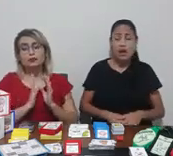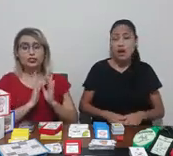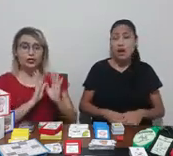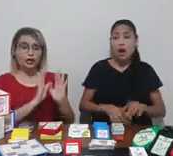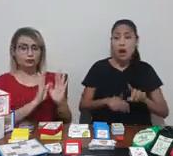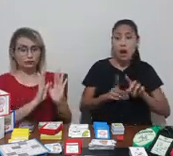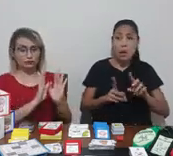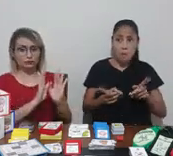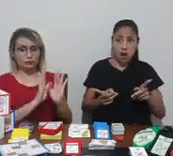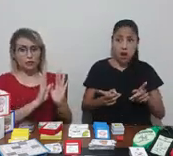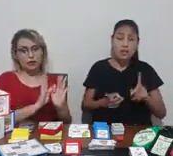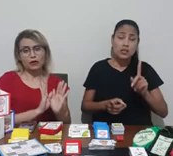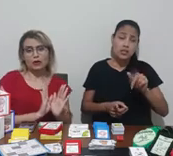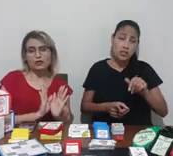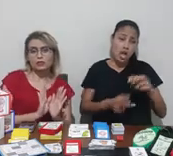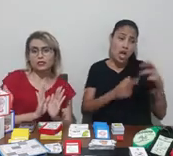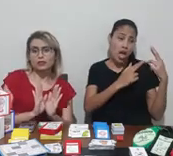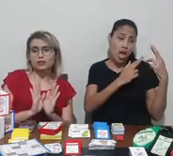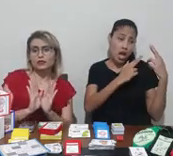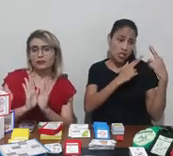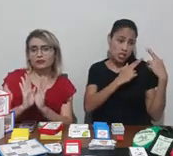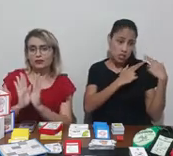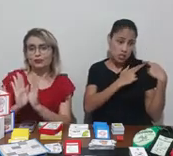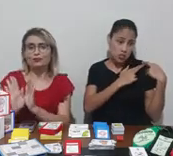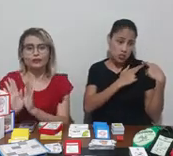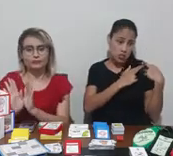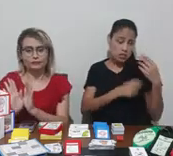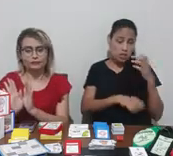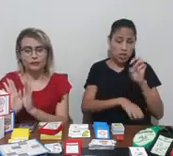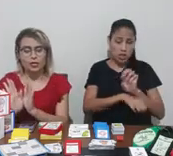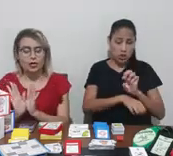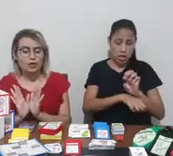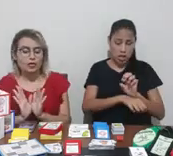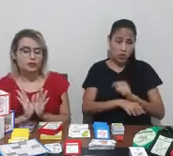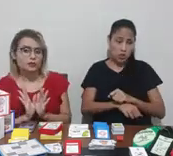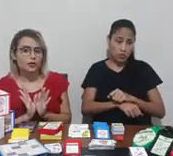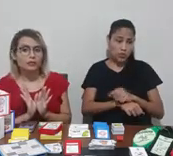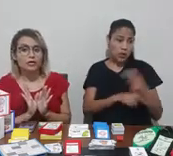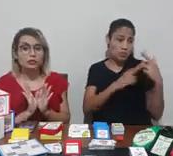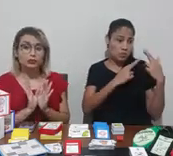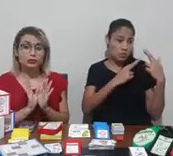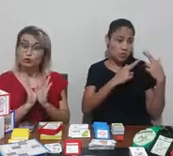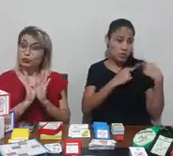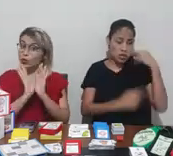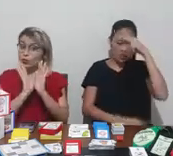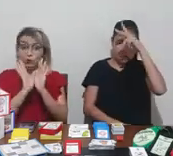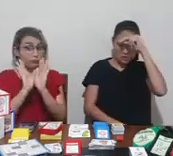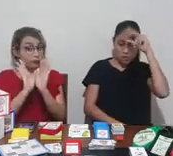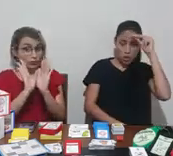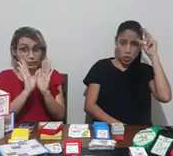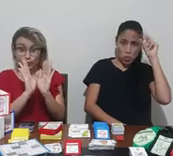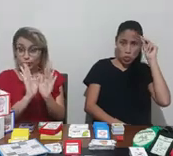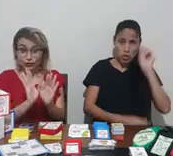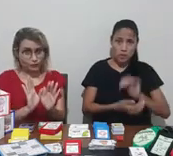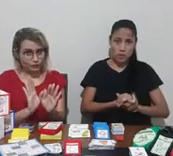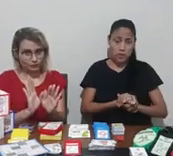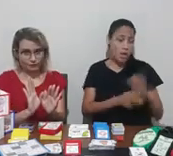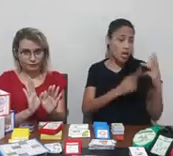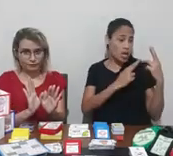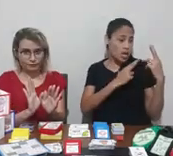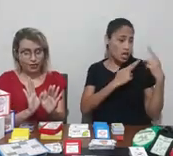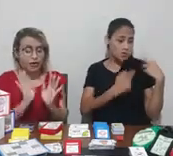responsabilidade do Estado, é responsabilidade da prefeitura, é responsabilidade do